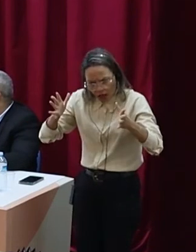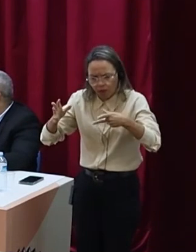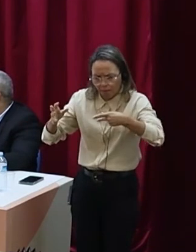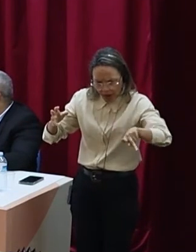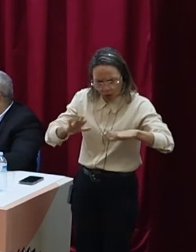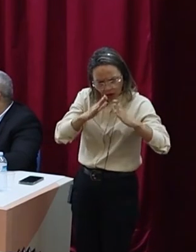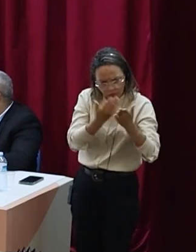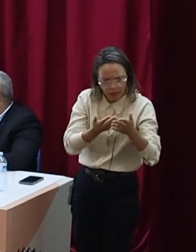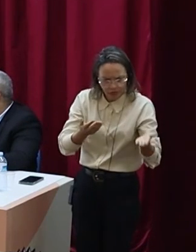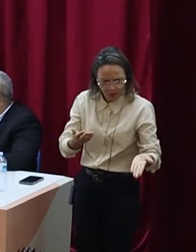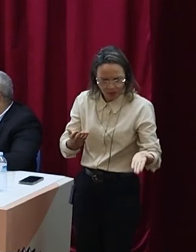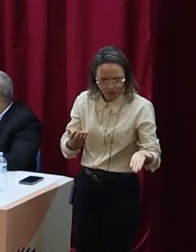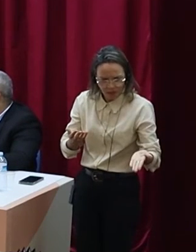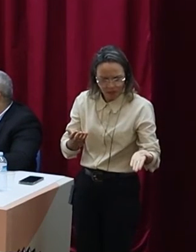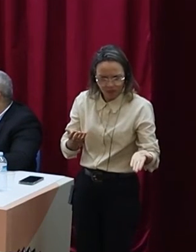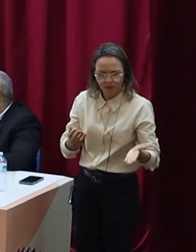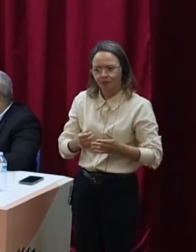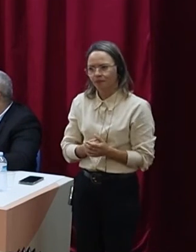El padre Meliá,